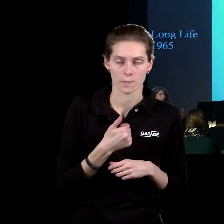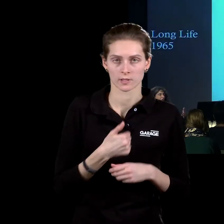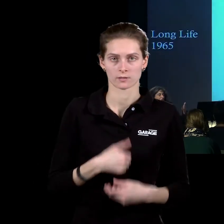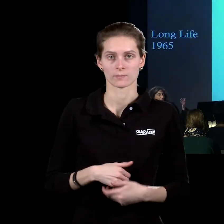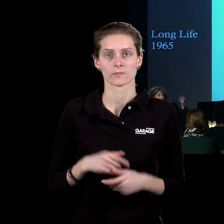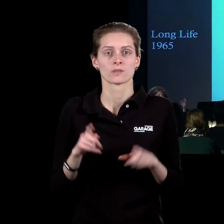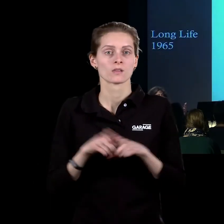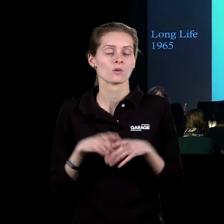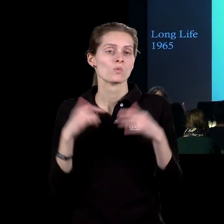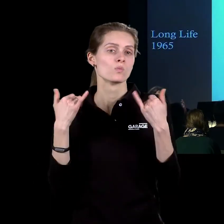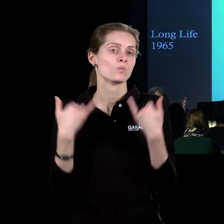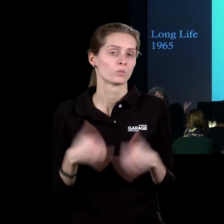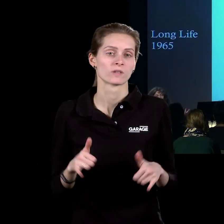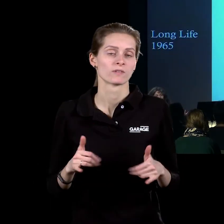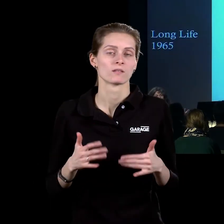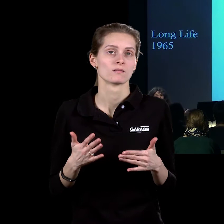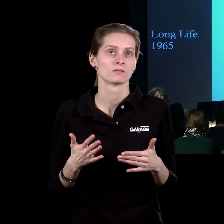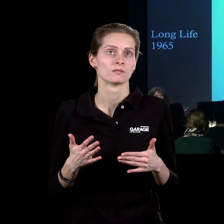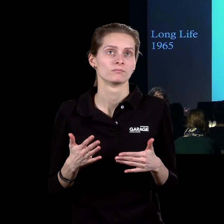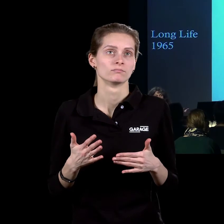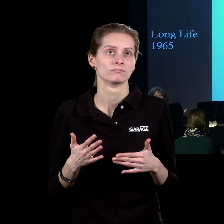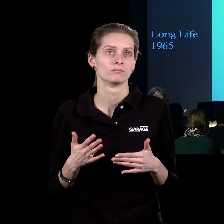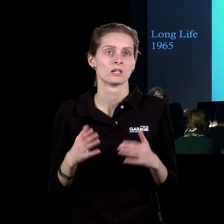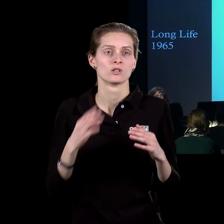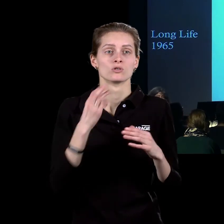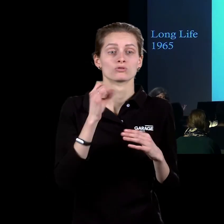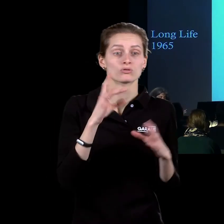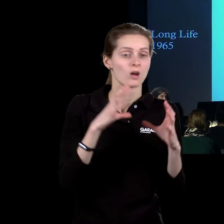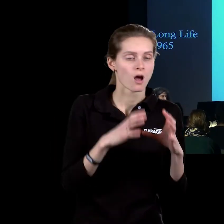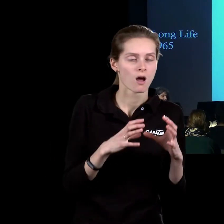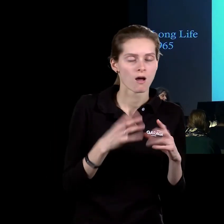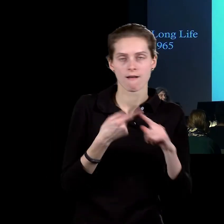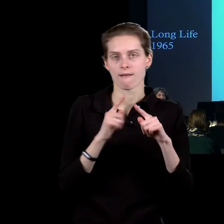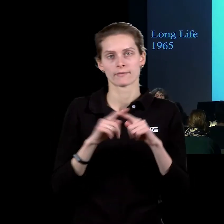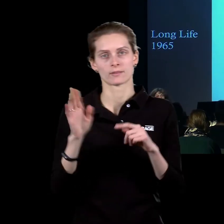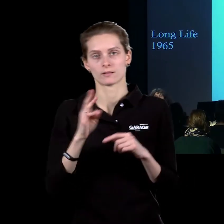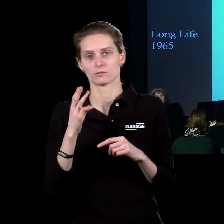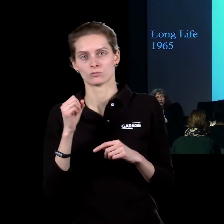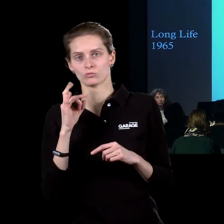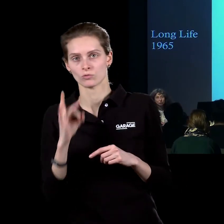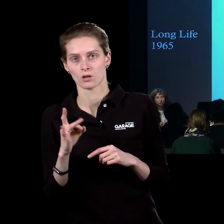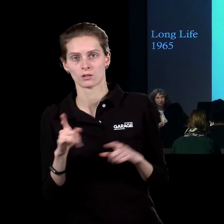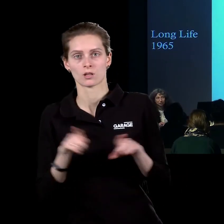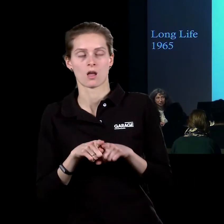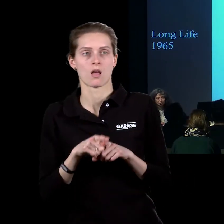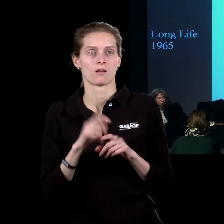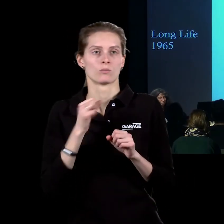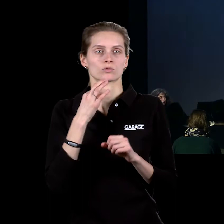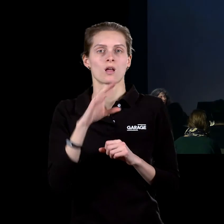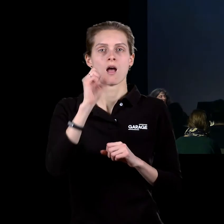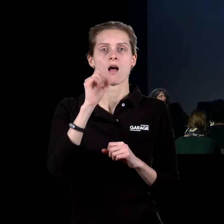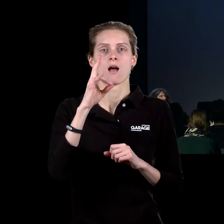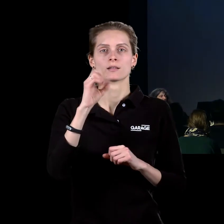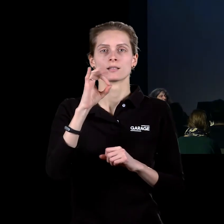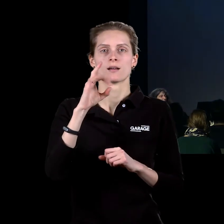вот удивительная шар, который не шар, а который, как сама Эва Гесса говорила, анархистская бомба, да, или что-то